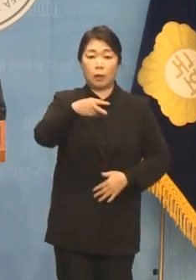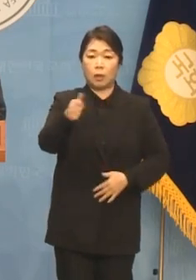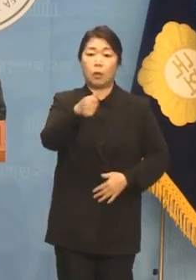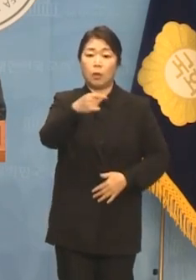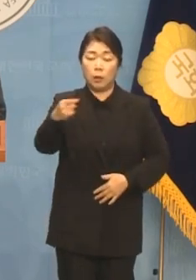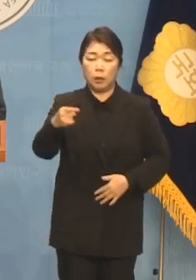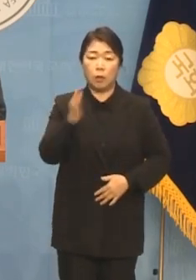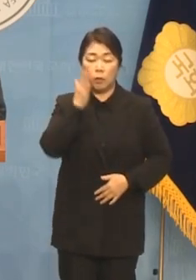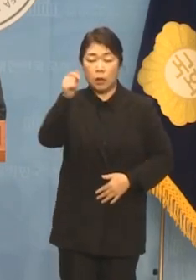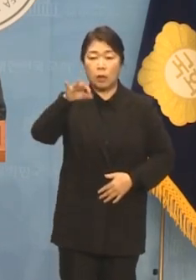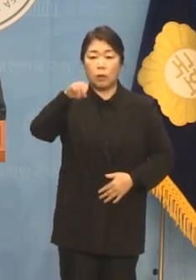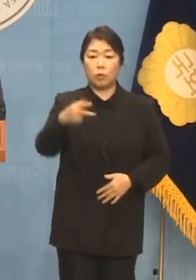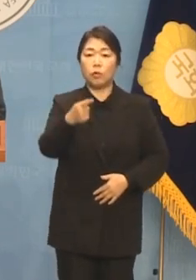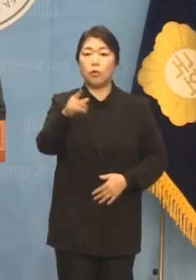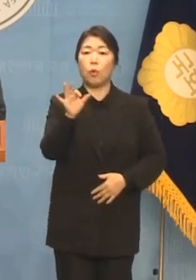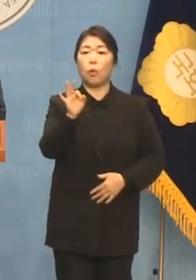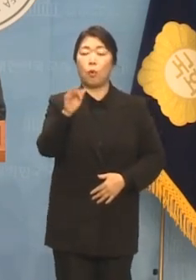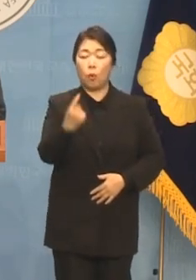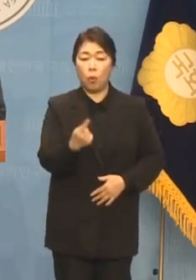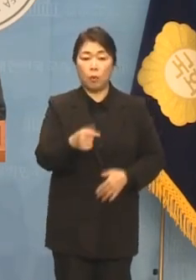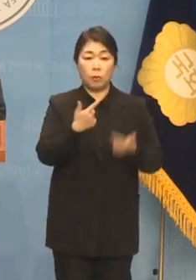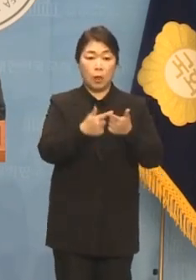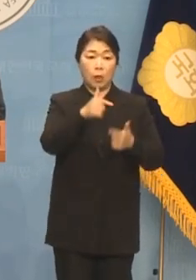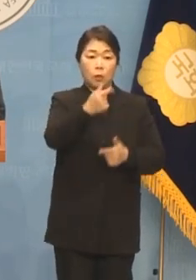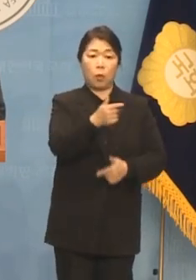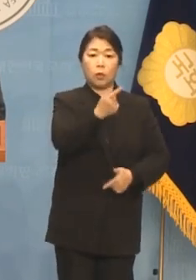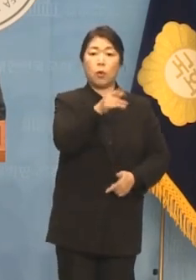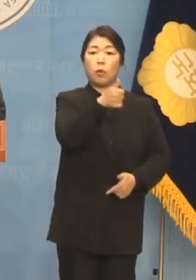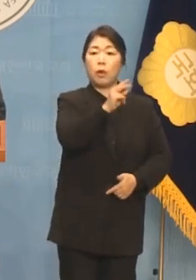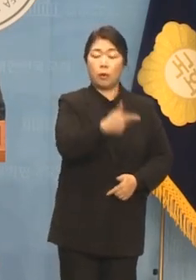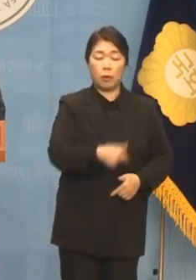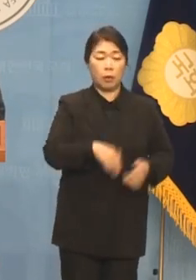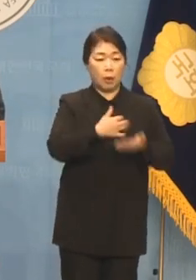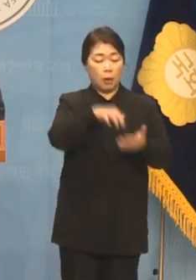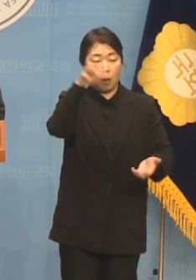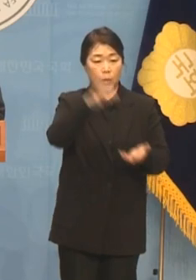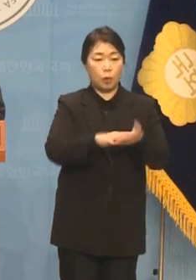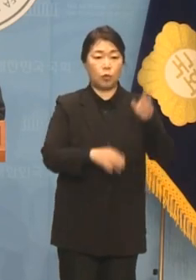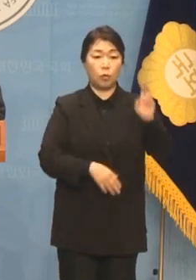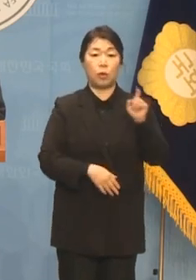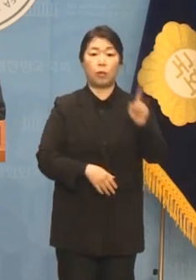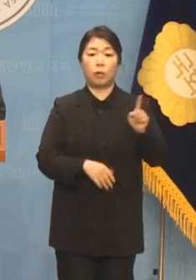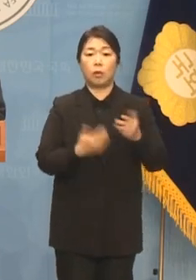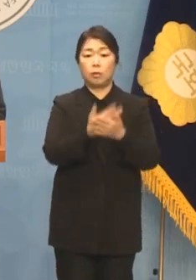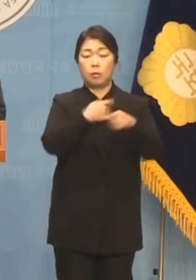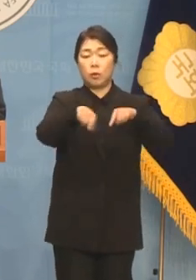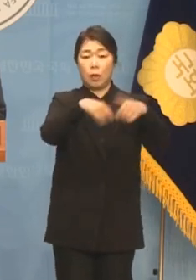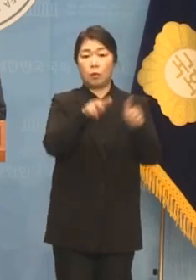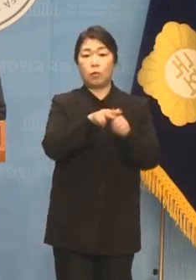윤종호 부산의 노정을 비해서 명의 진보당 후보들을